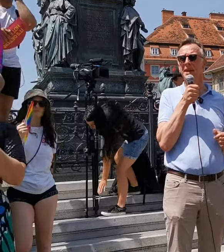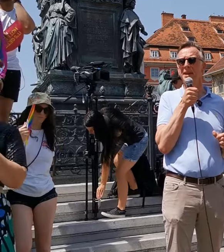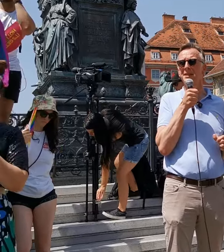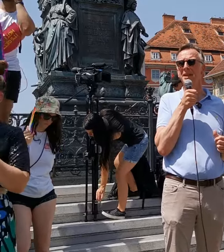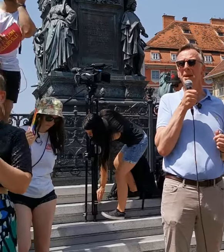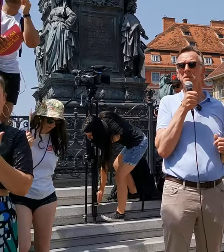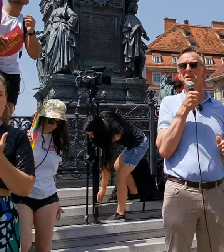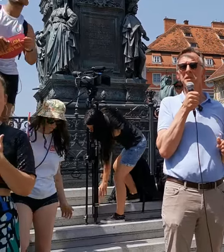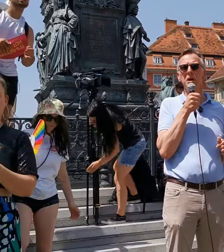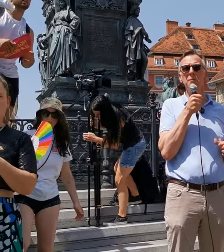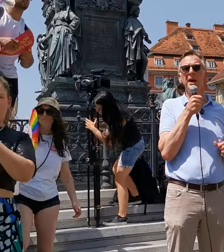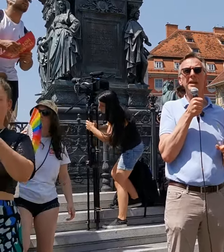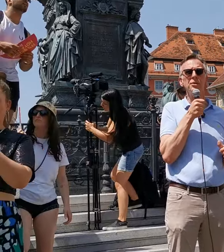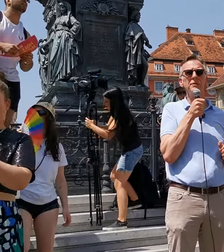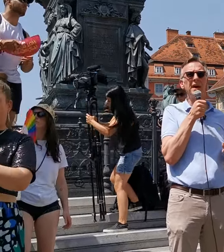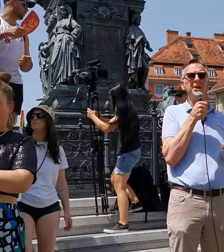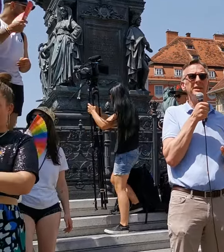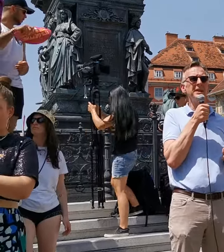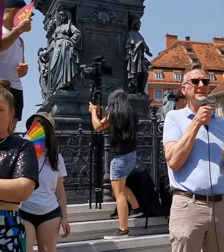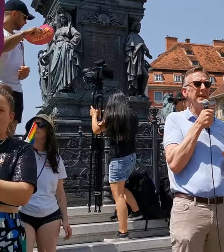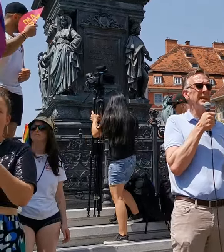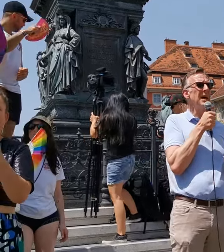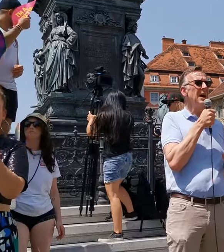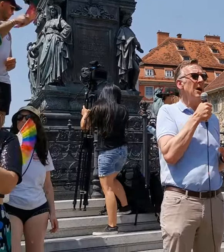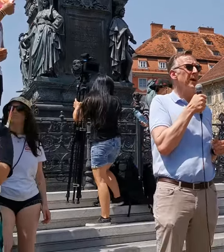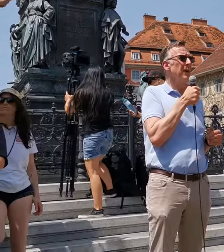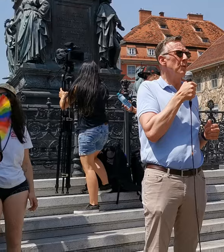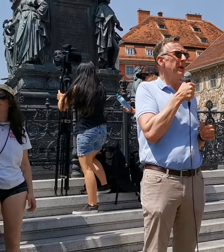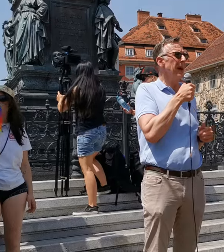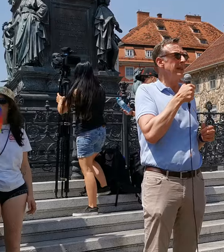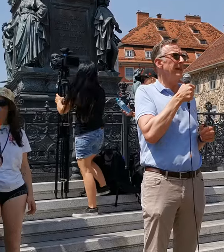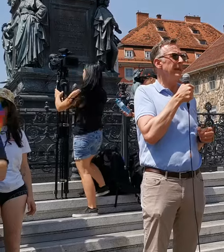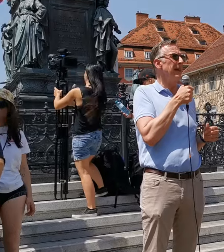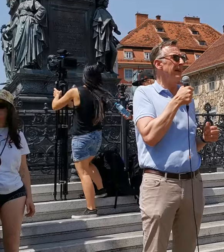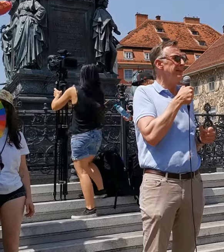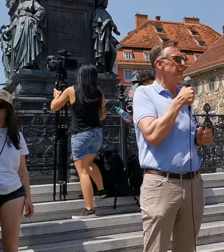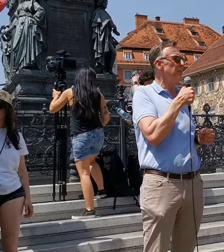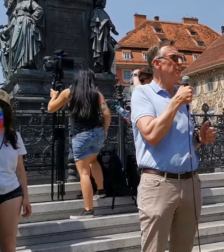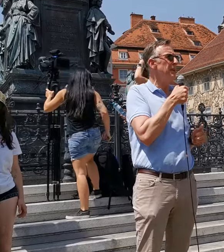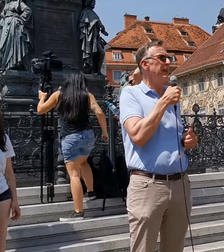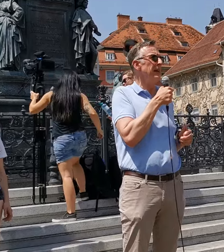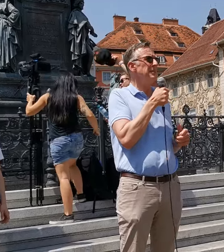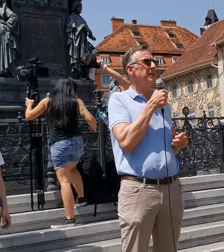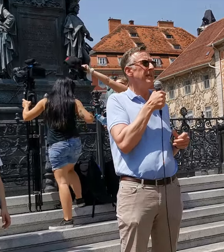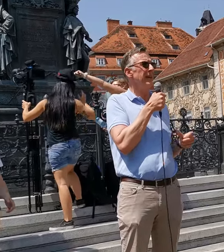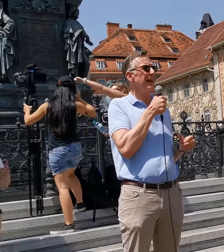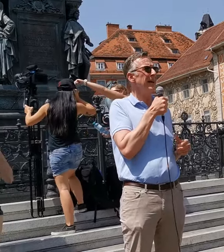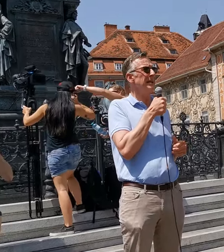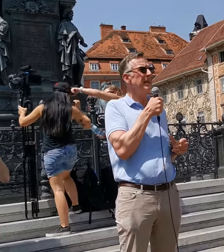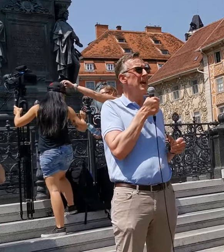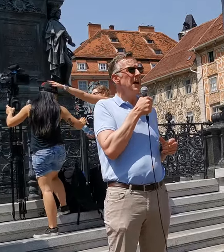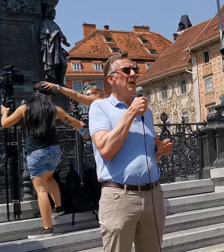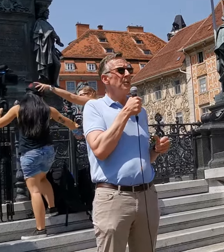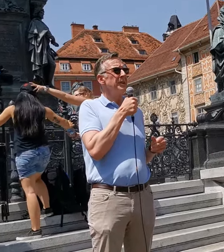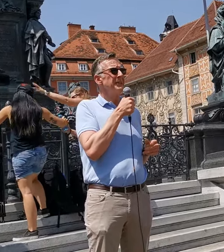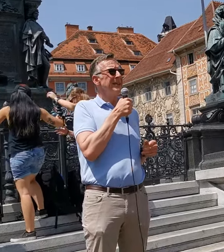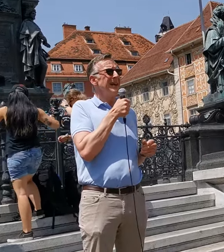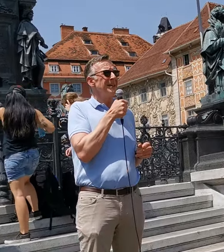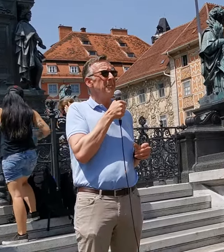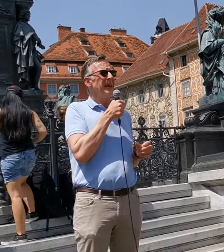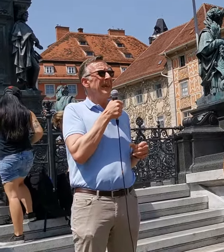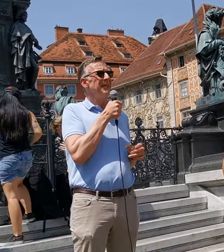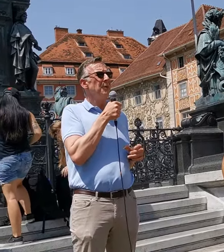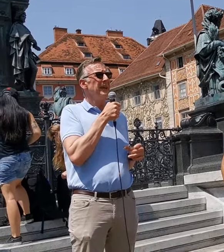Ergebnis, das Ergebnis dieser Aufbereitung war, heute gesehen, auch kein Unbekannter in der Grazer Community, Hans-Peter Weingang. Und